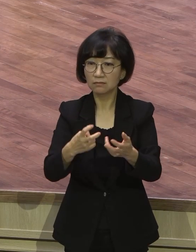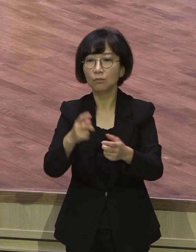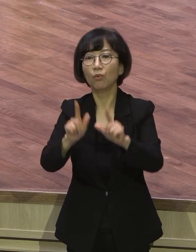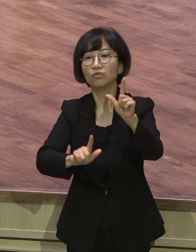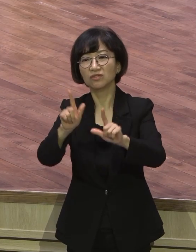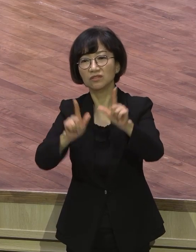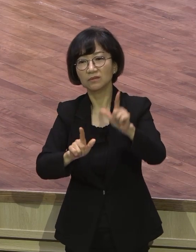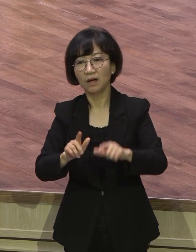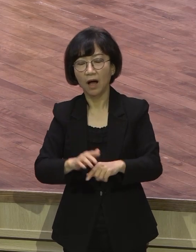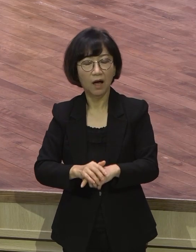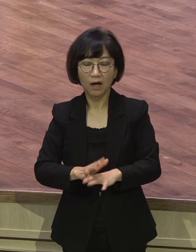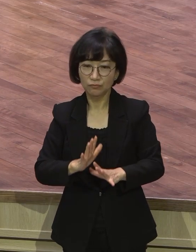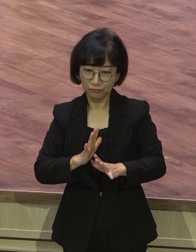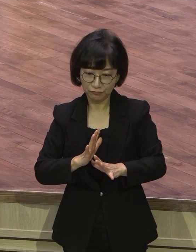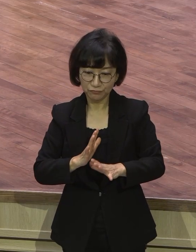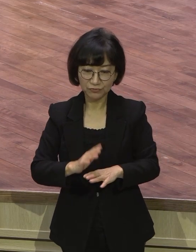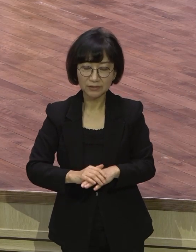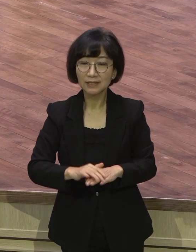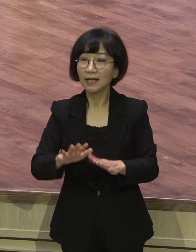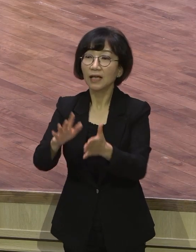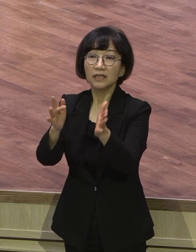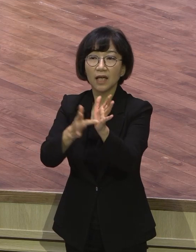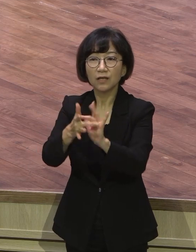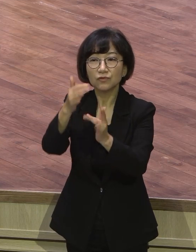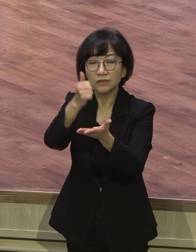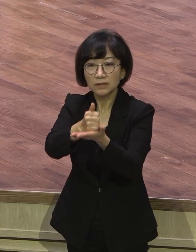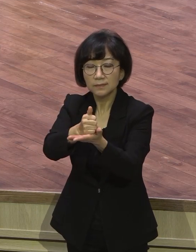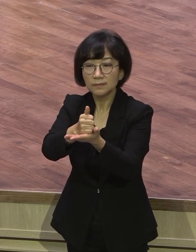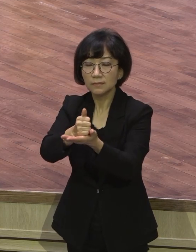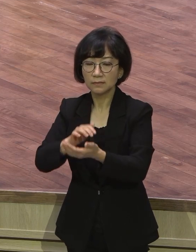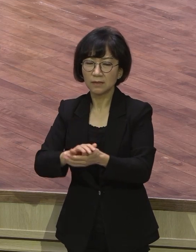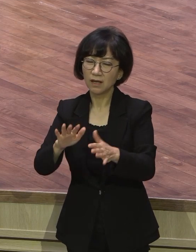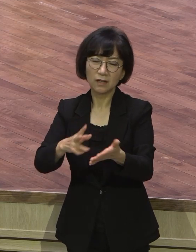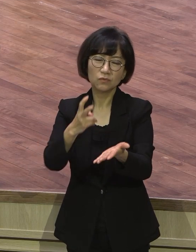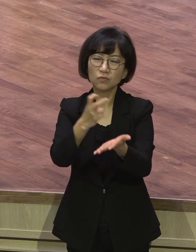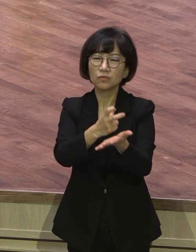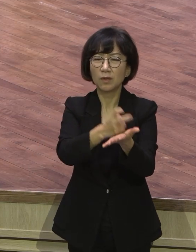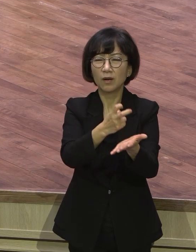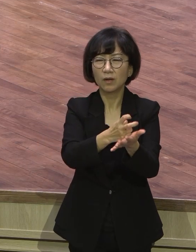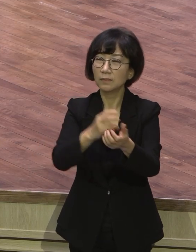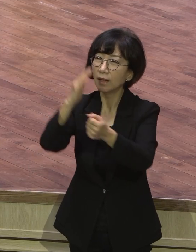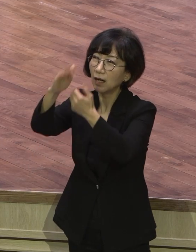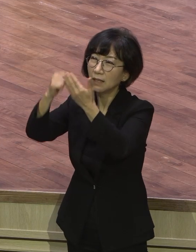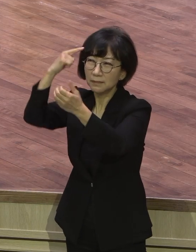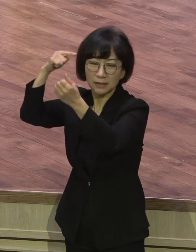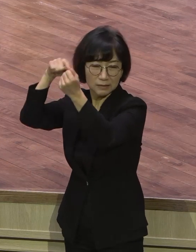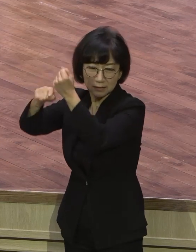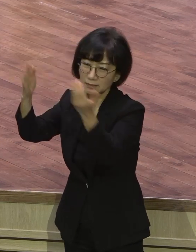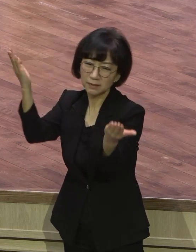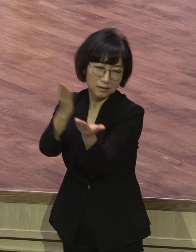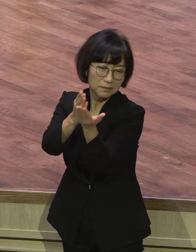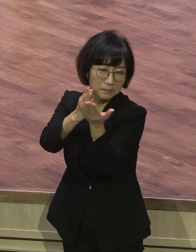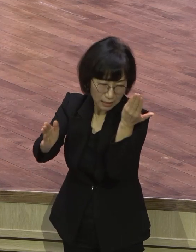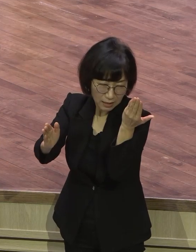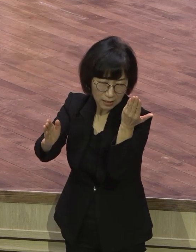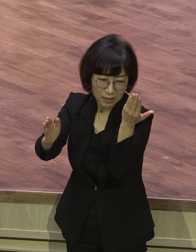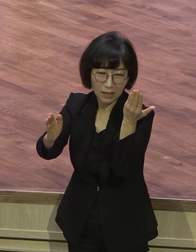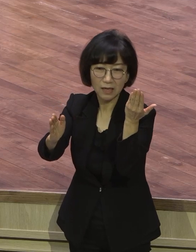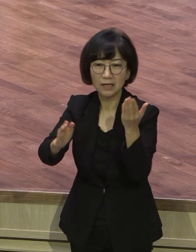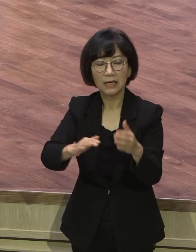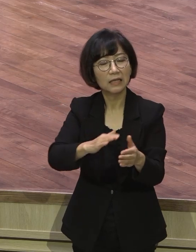예수님께서는 이런 율법주의적 사고방식이 결코 하나님의 뜻이 아니기 때문에 여기에서